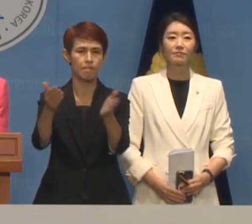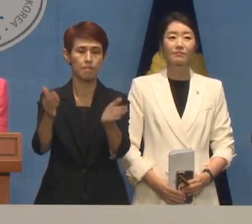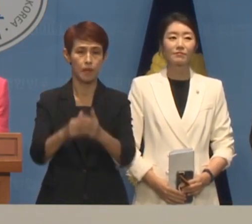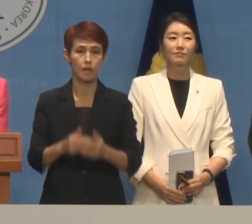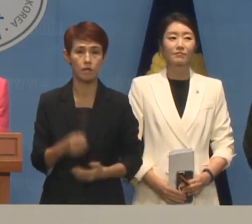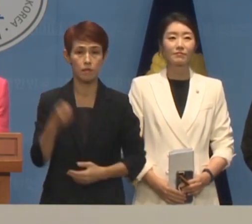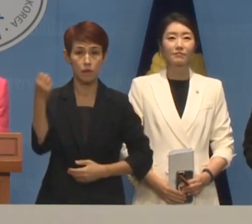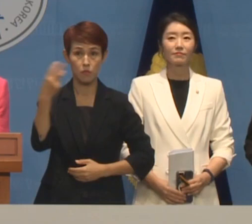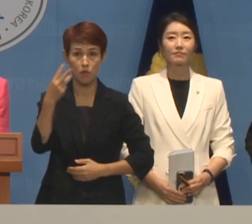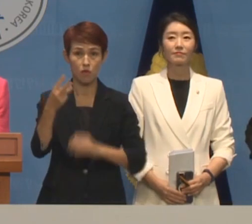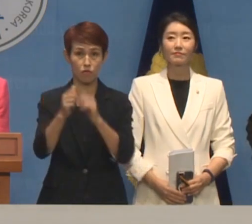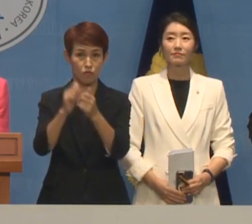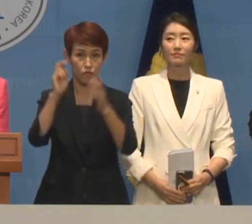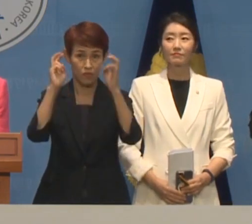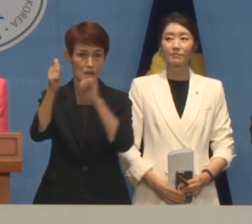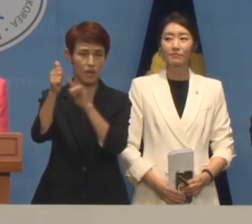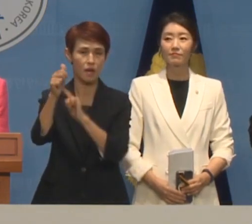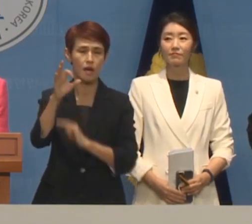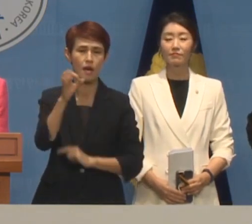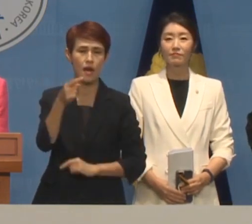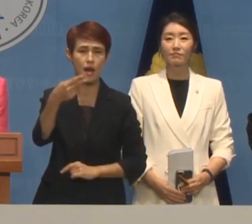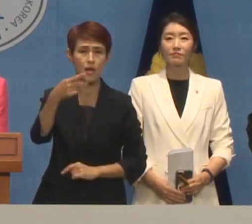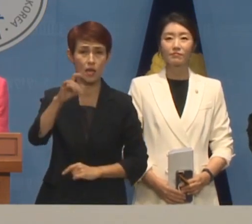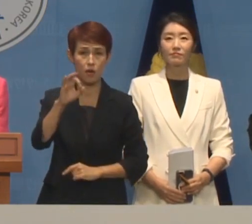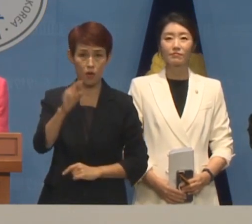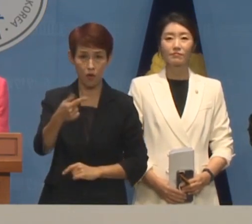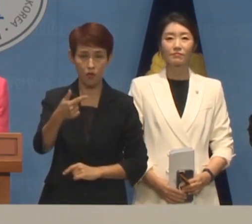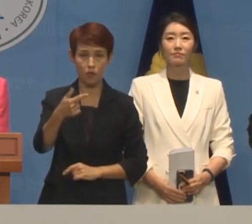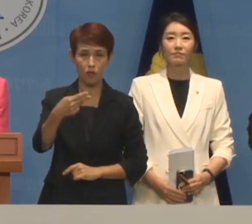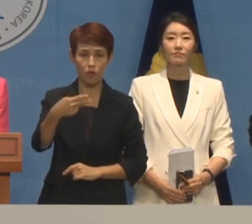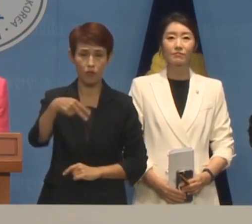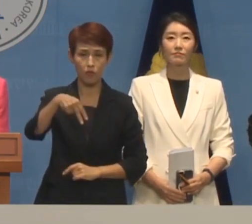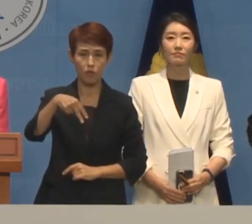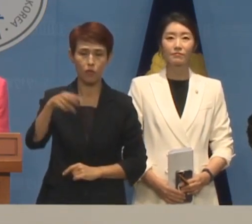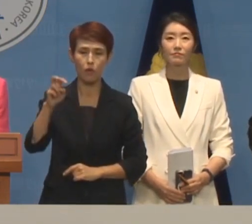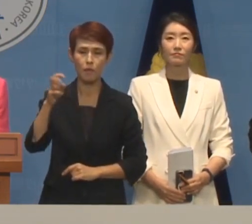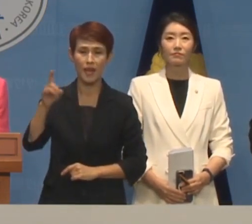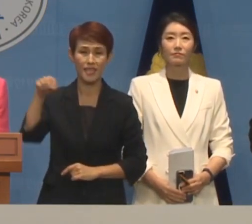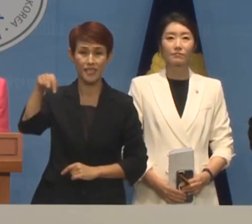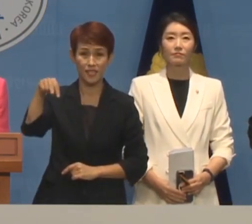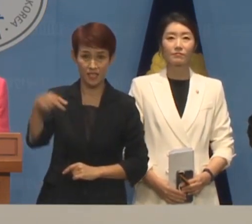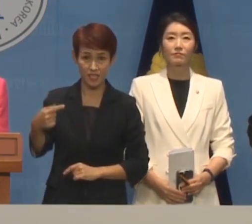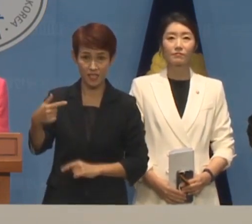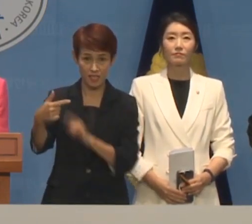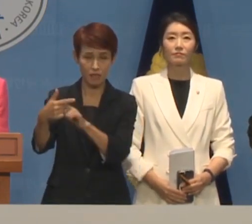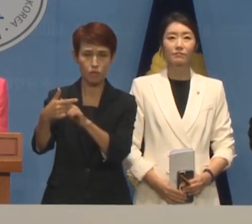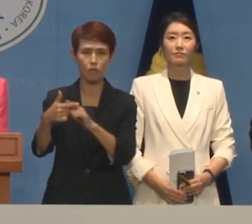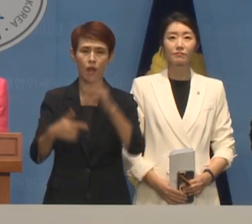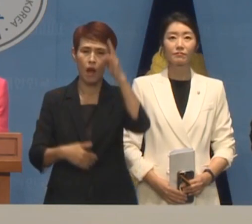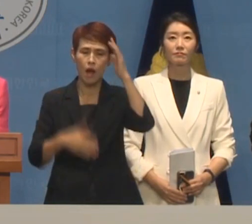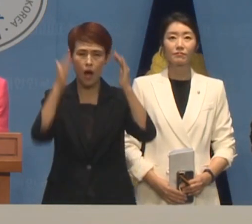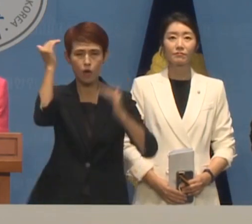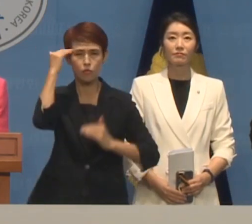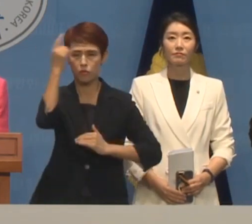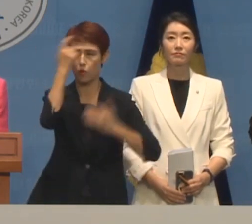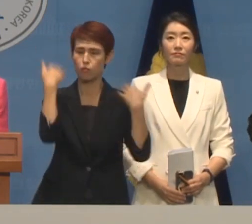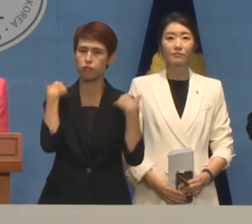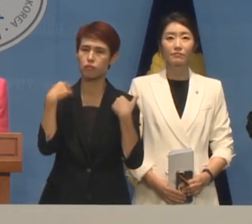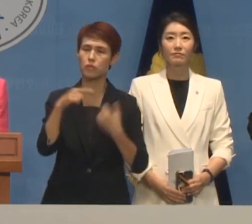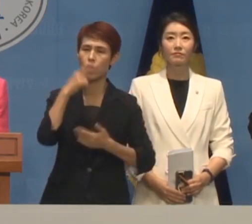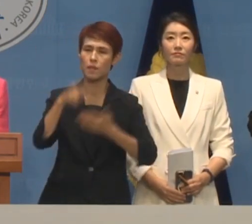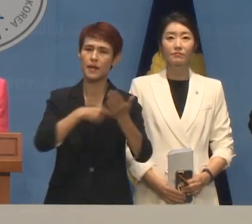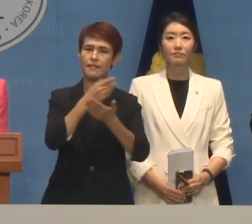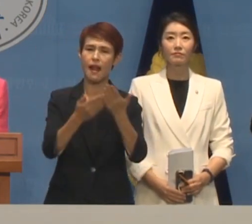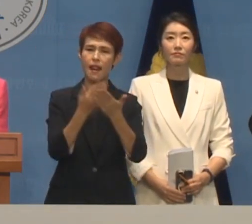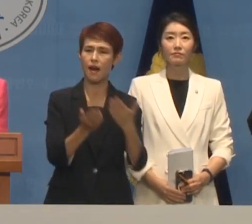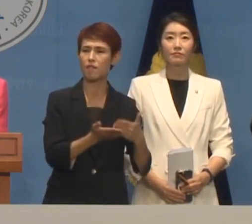주주였던 엘리엇 메이슨과 같은 펀드는 이 불법과 관련하여 대한민국 정부를 상대로 막대한 손해배상을